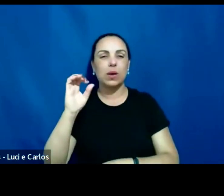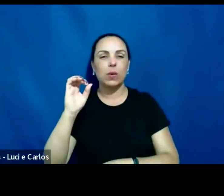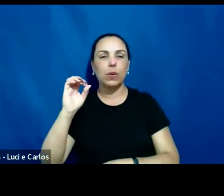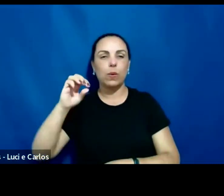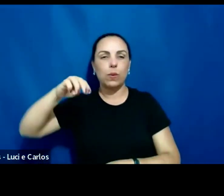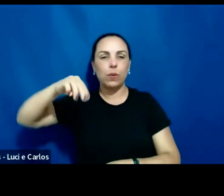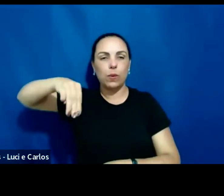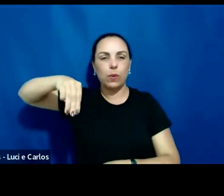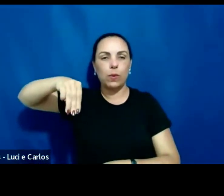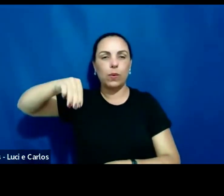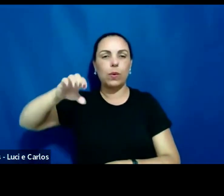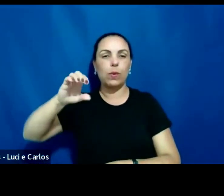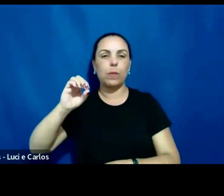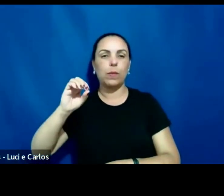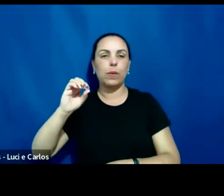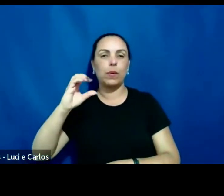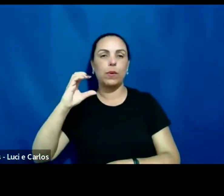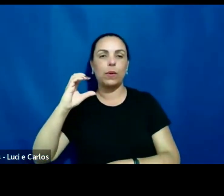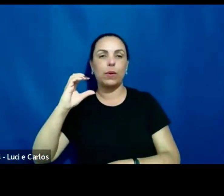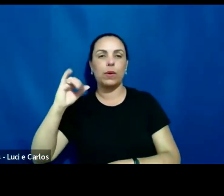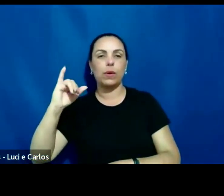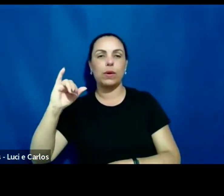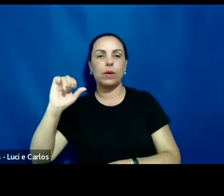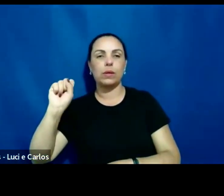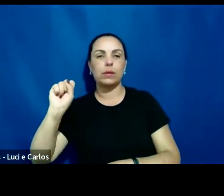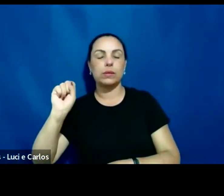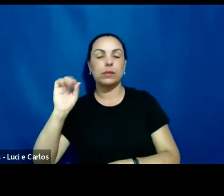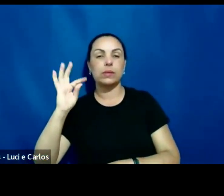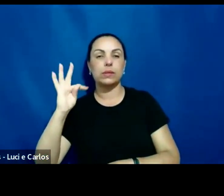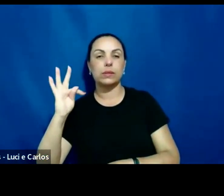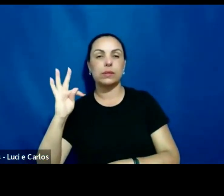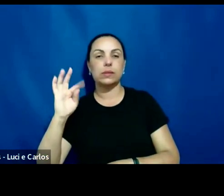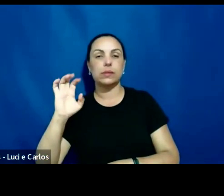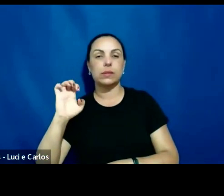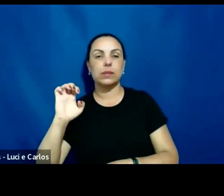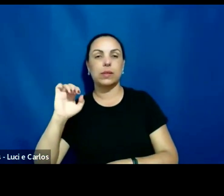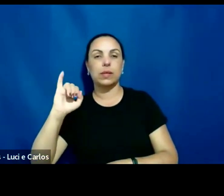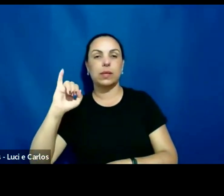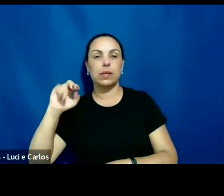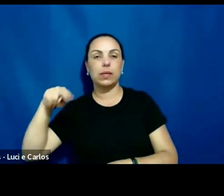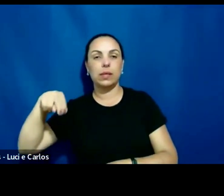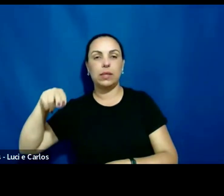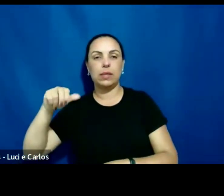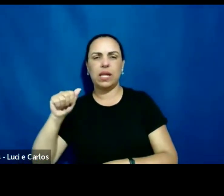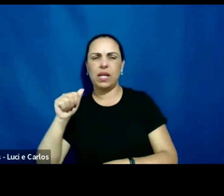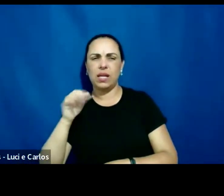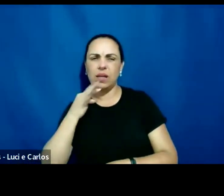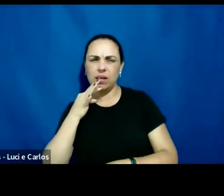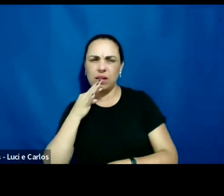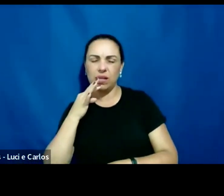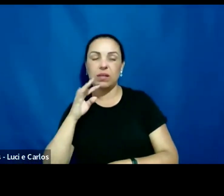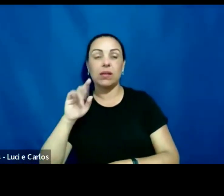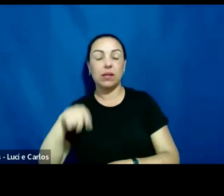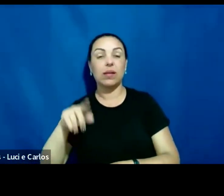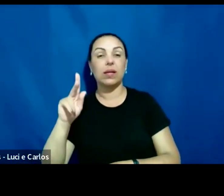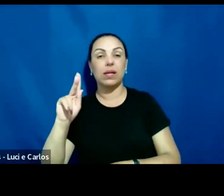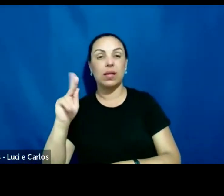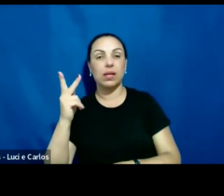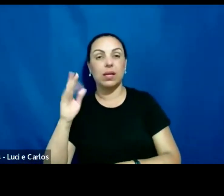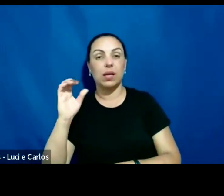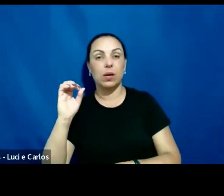peço praticamente quase todos os meus pacientes. Quase todos. Porque a homocisteína é um biomarcador para